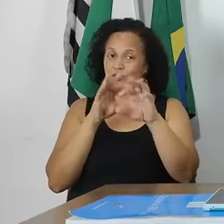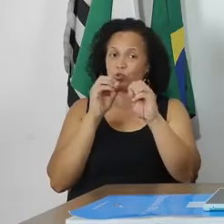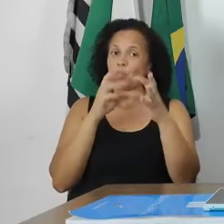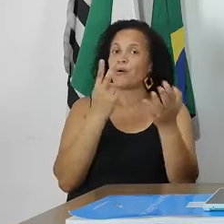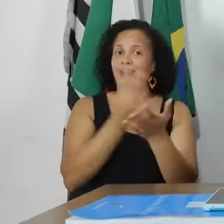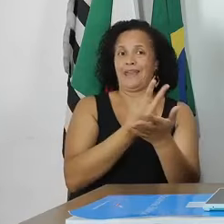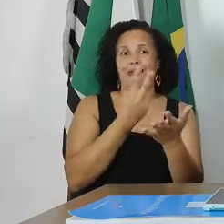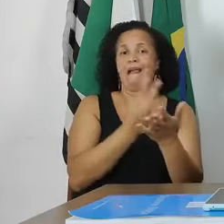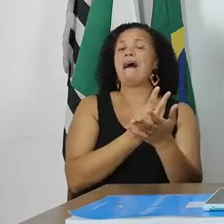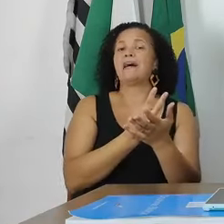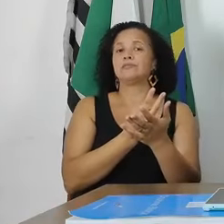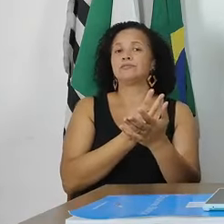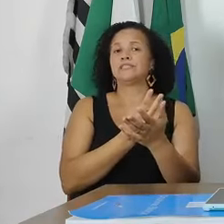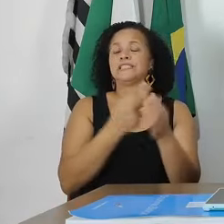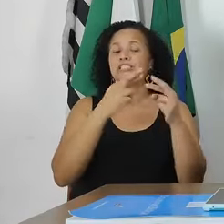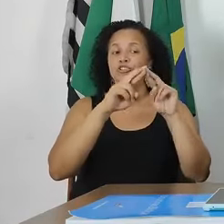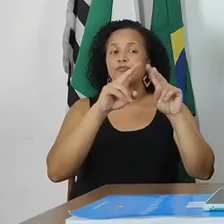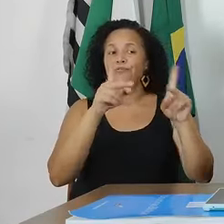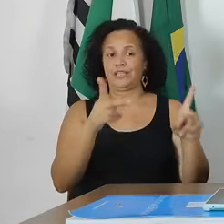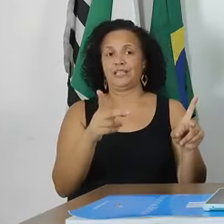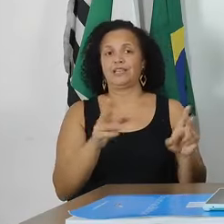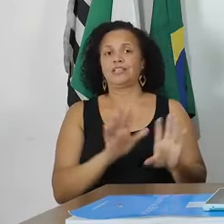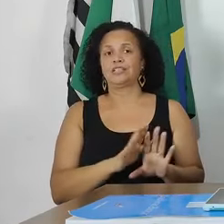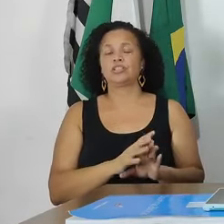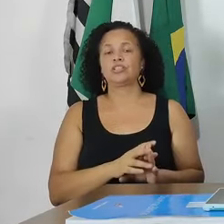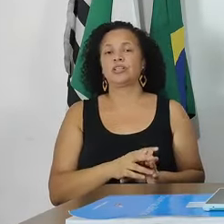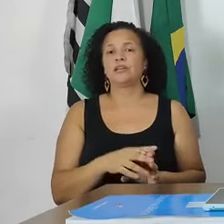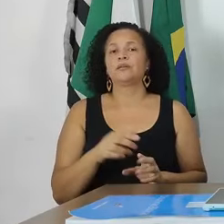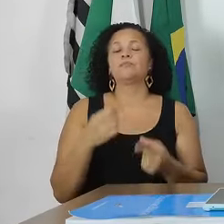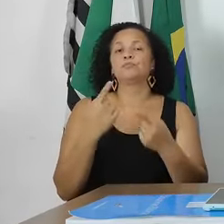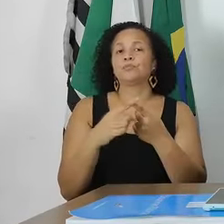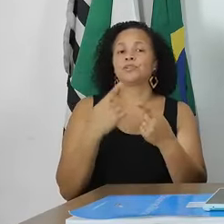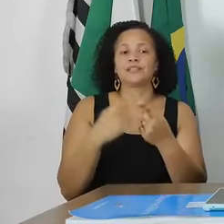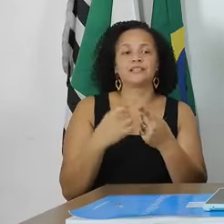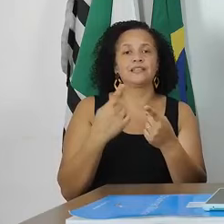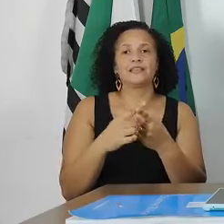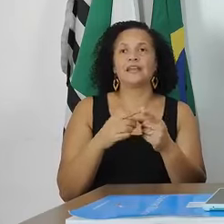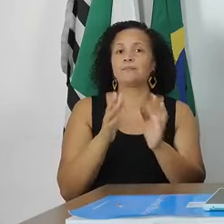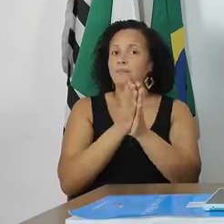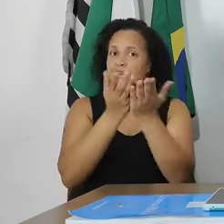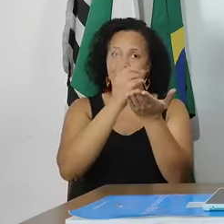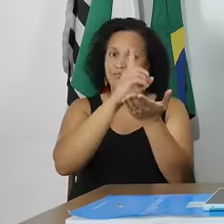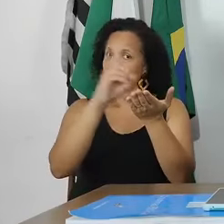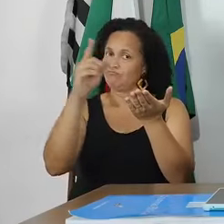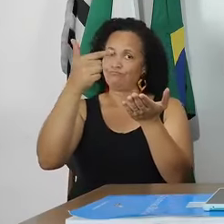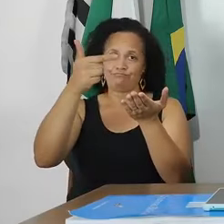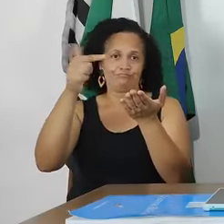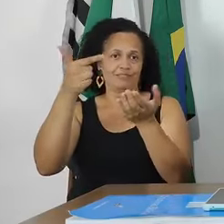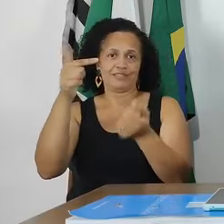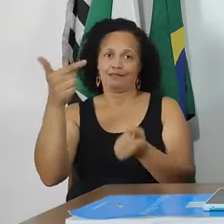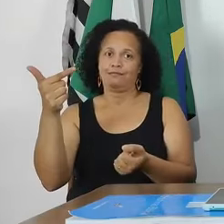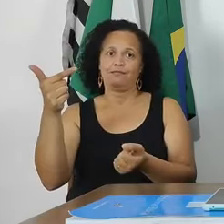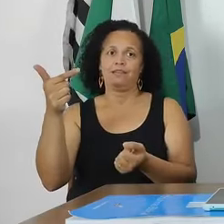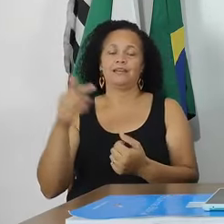Senhor. Ela pode estar ministrando para outro público, mas não serve para mim, não serve, não é isso que o